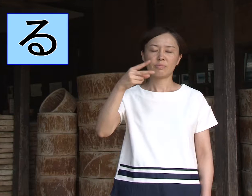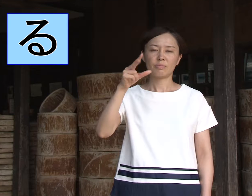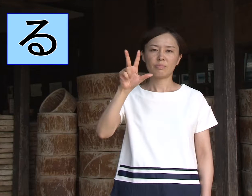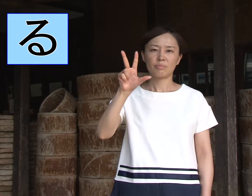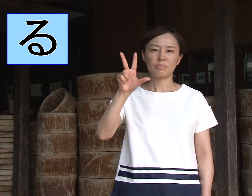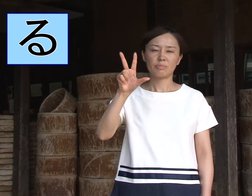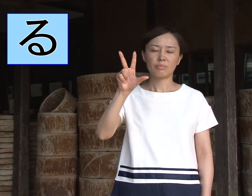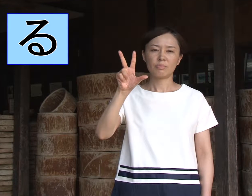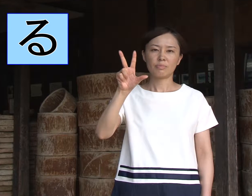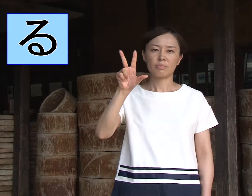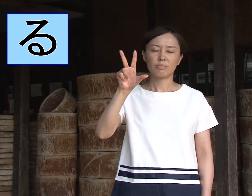ル、